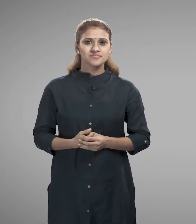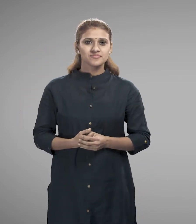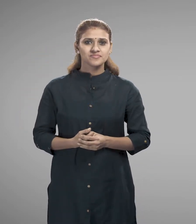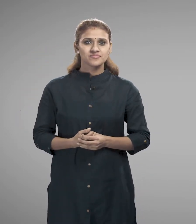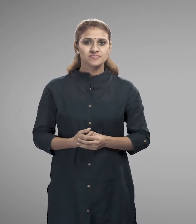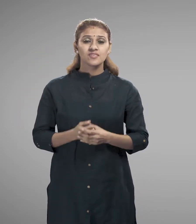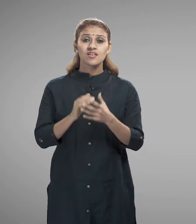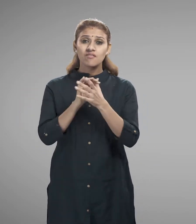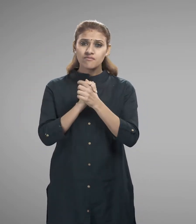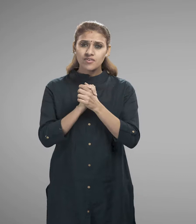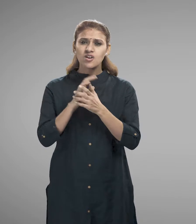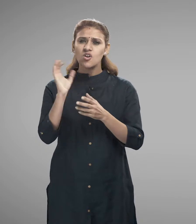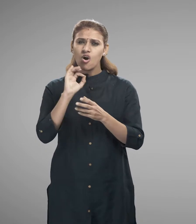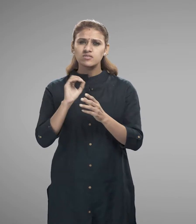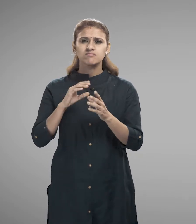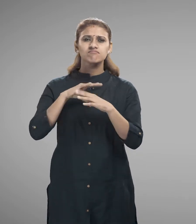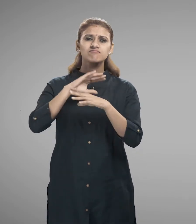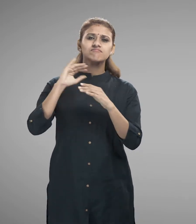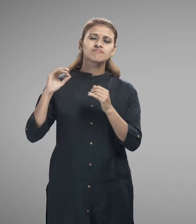साथियों का दबाव पड़ना,